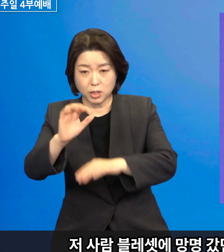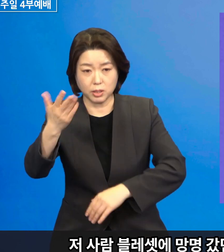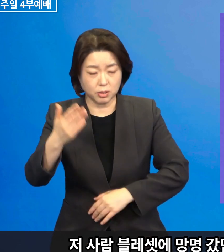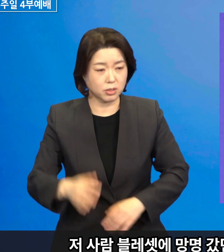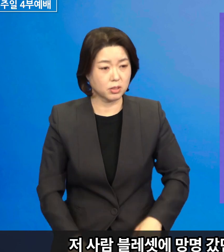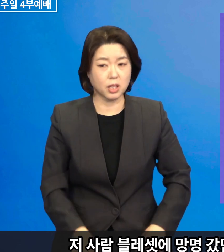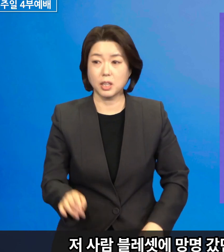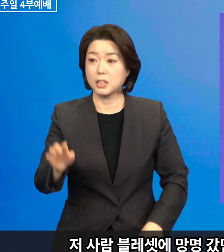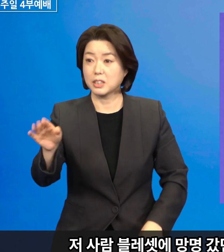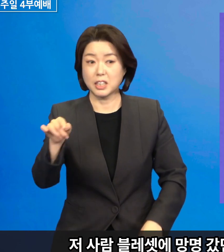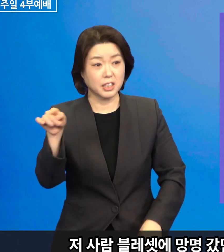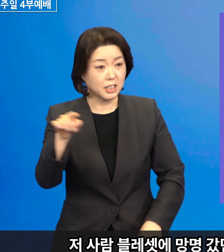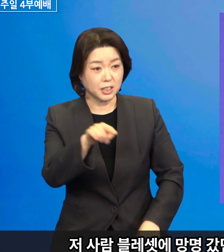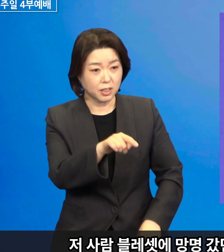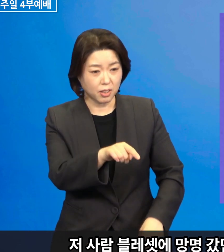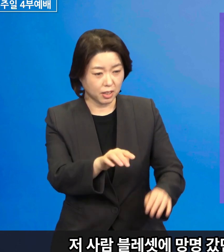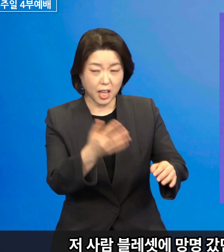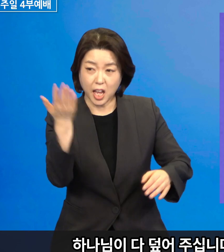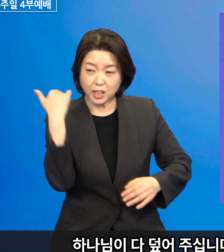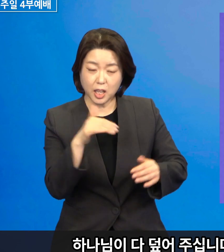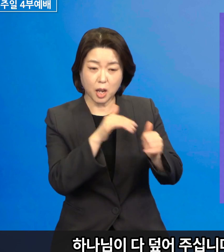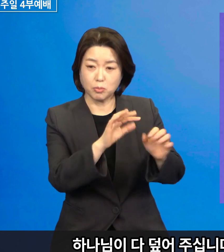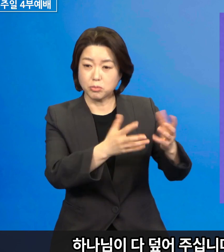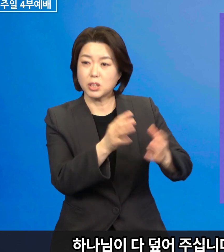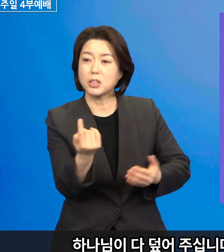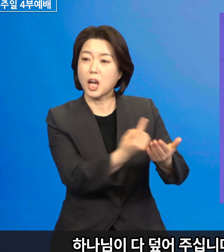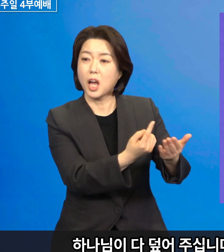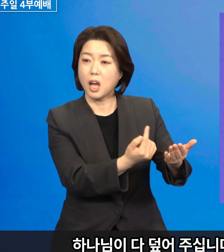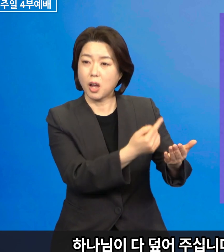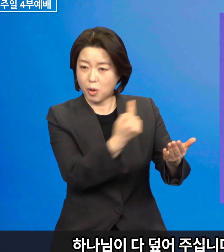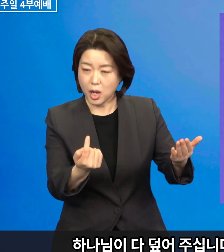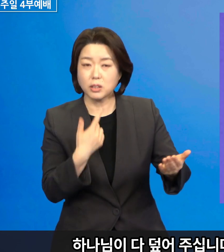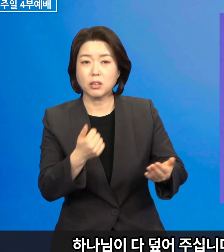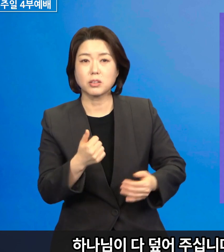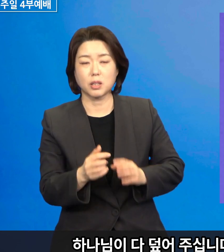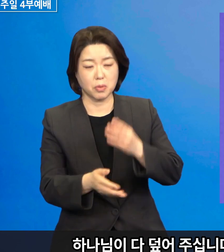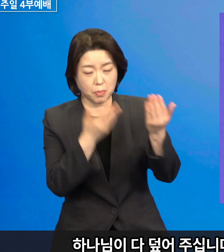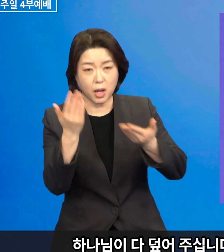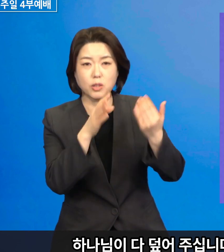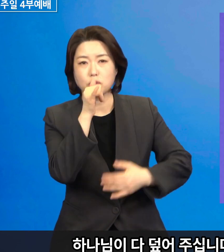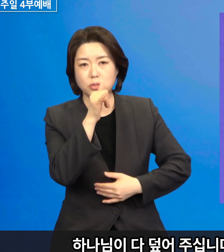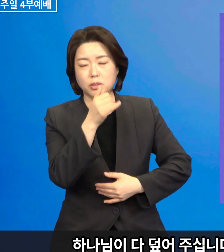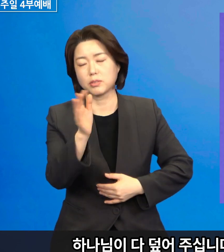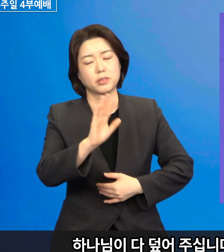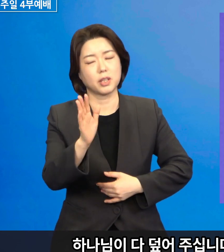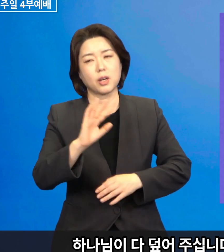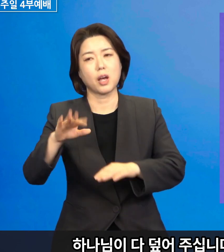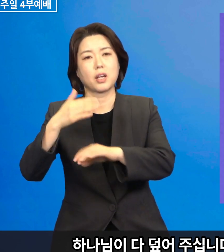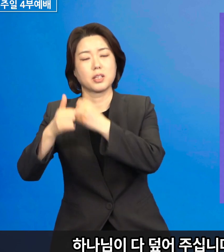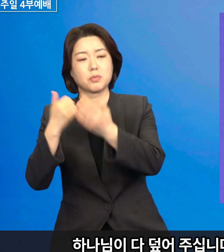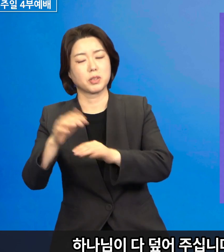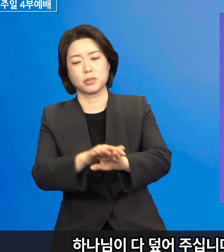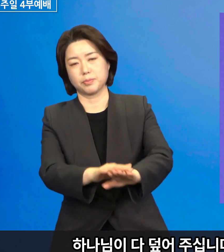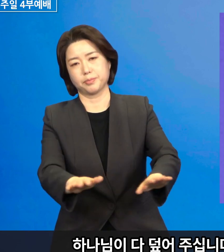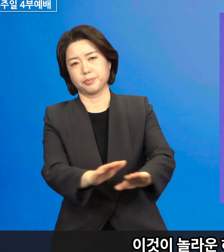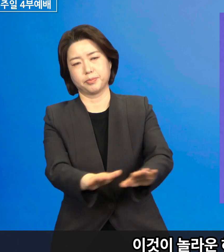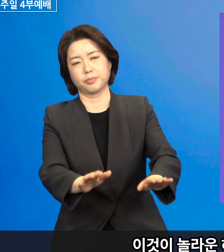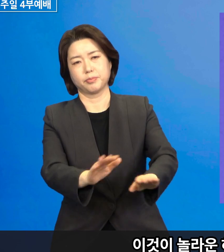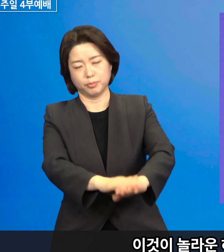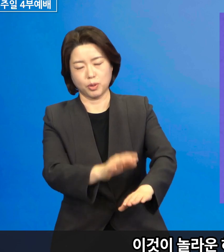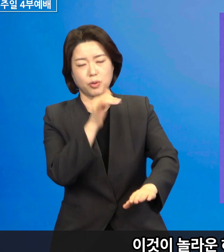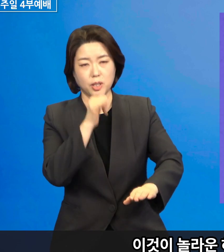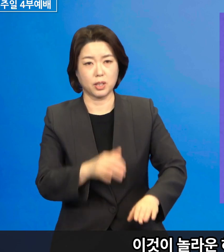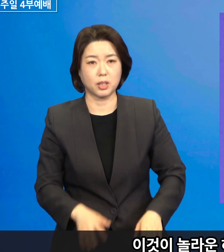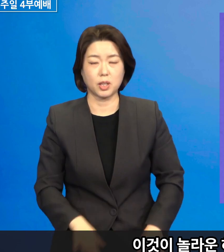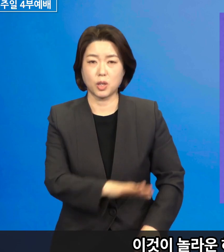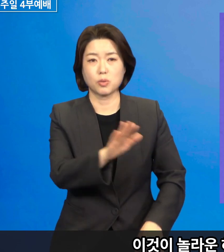블레셋 망명 갔던 왕이라고 그럴 거 아니에요. 하나님 다 덮어주십니다. 우리의 삶도 마찬가지예요. 그러니까